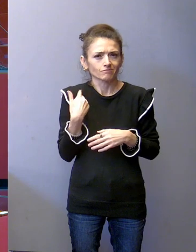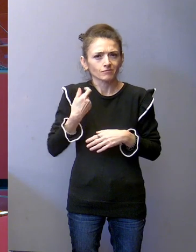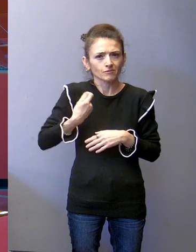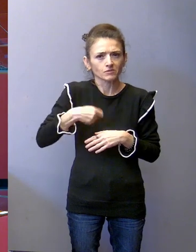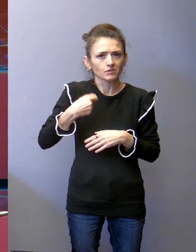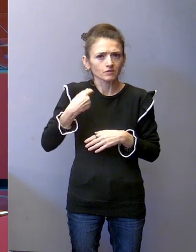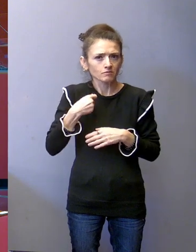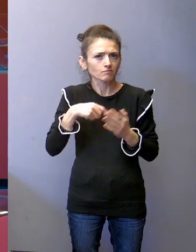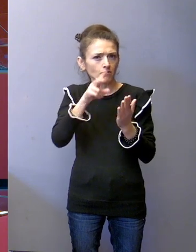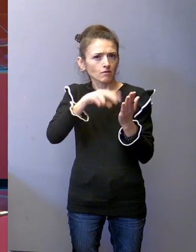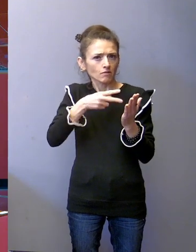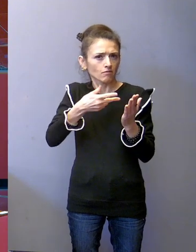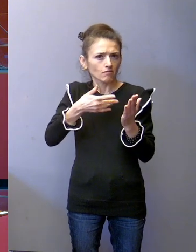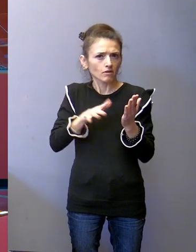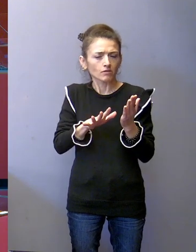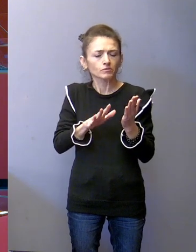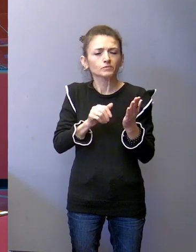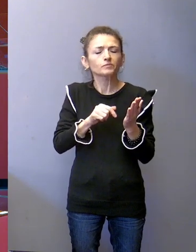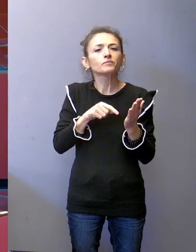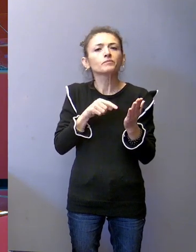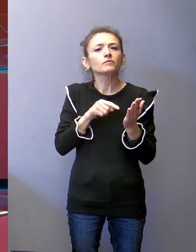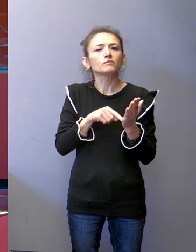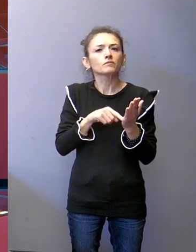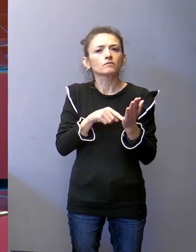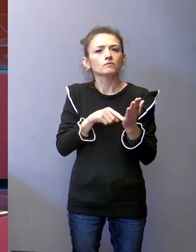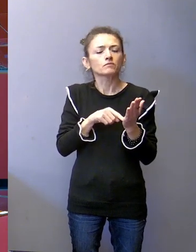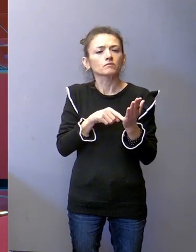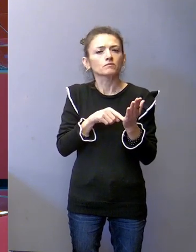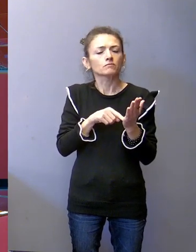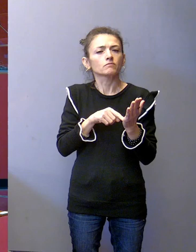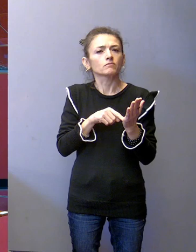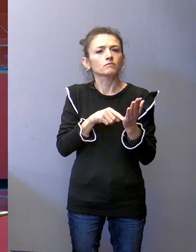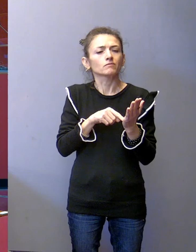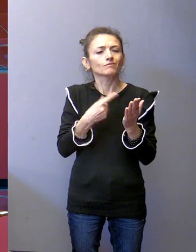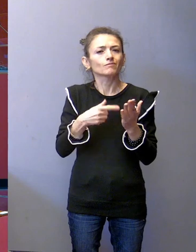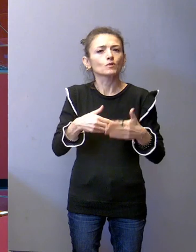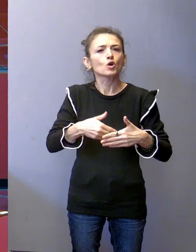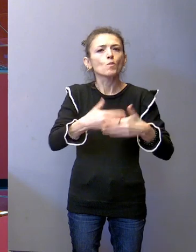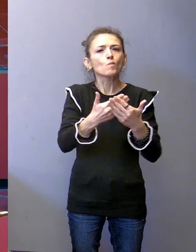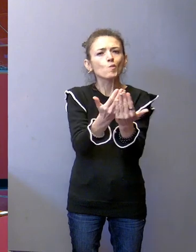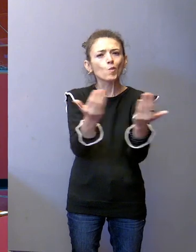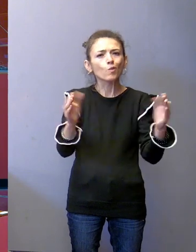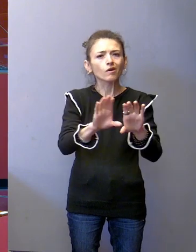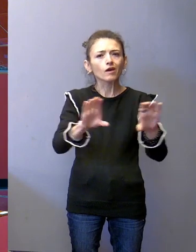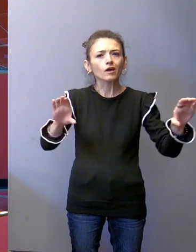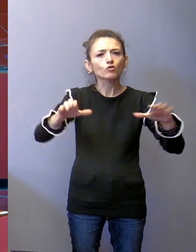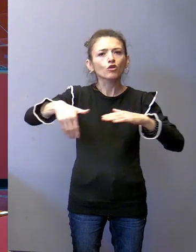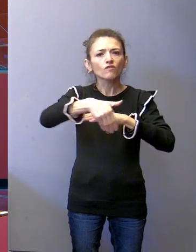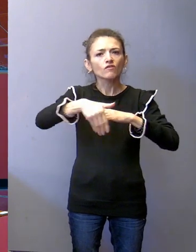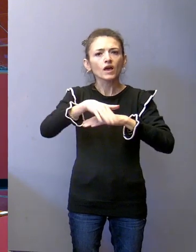dal nostro presidente del consiglio Cassibba stiamo parlando ancora una volta del muretto di via Elsa 3